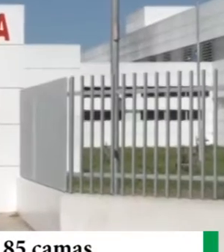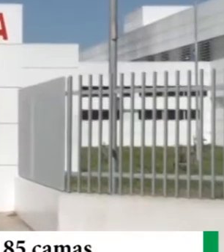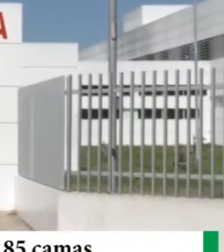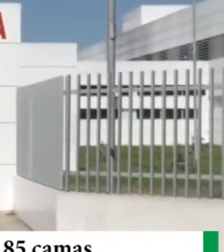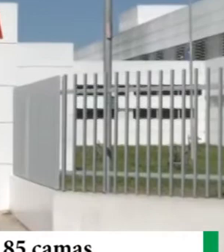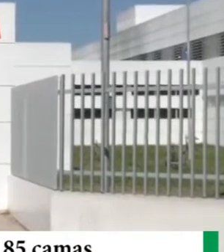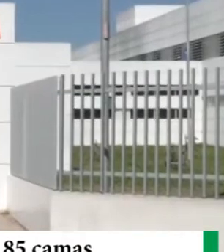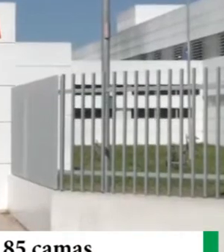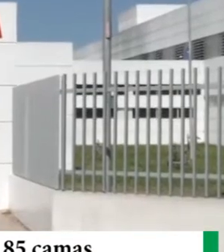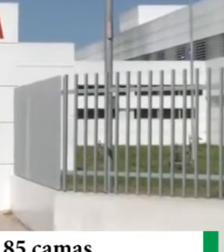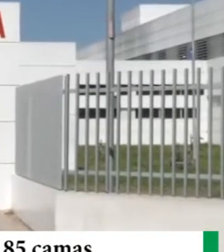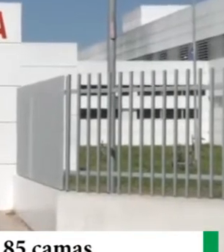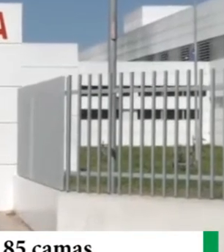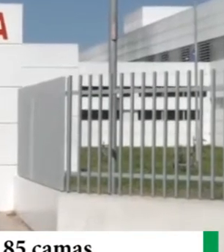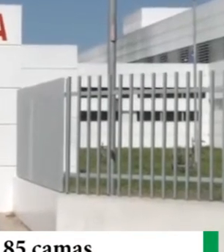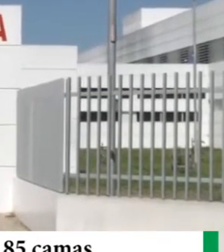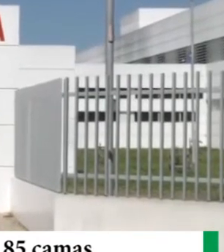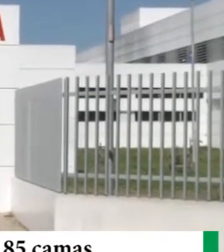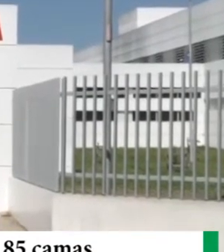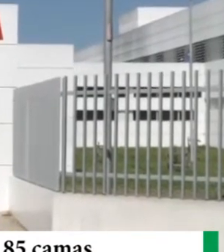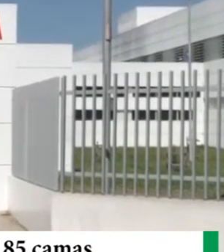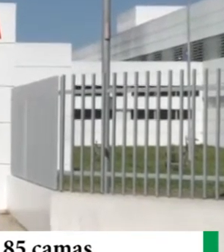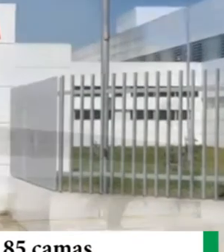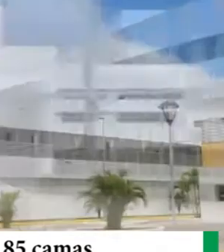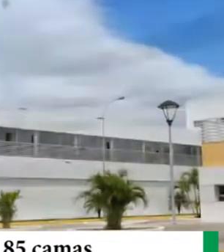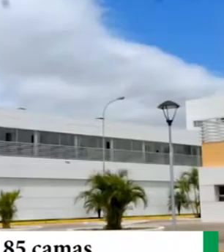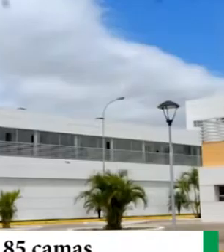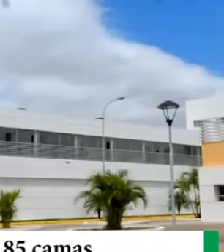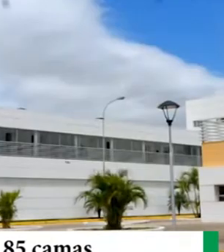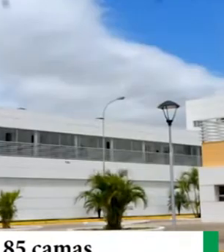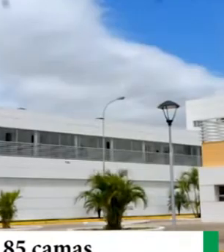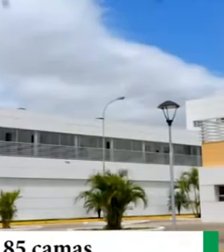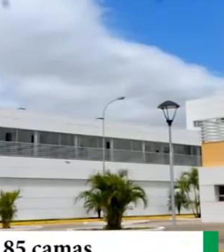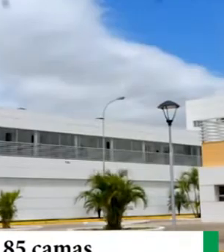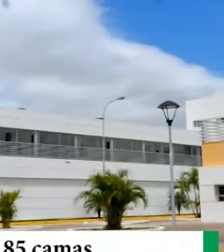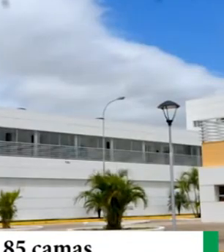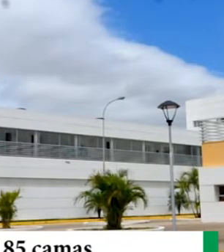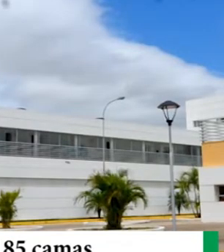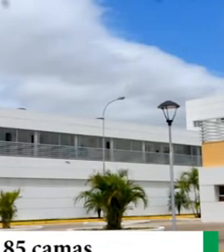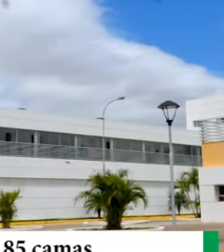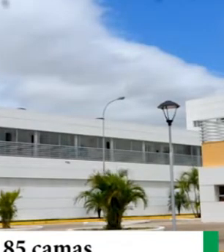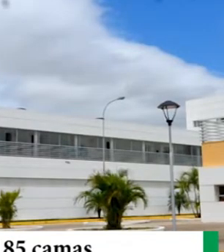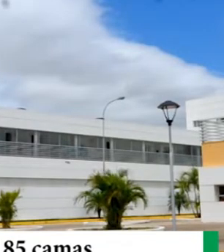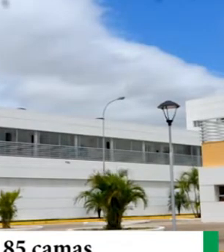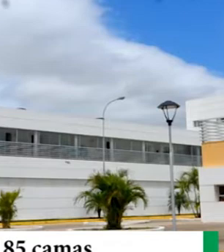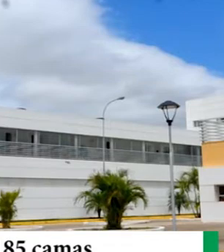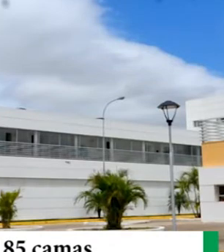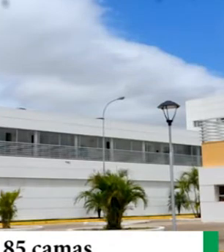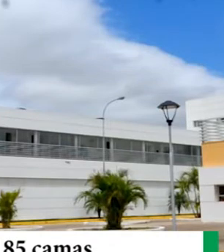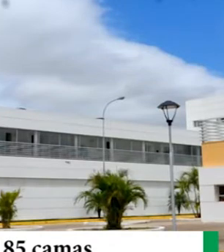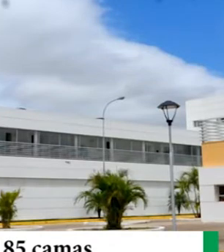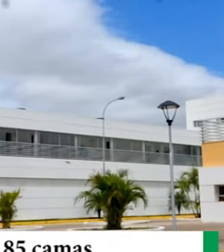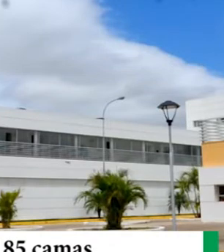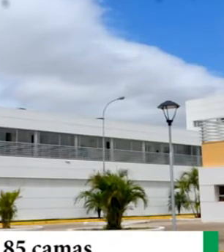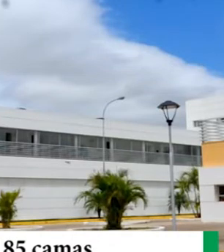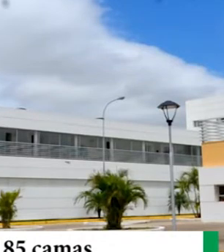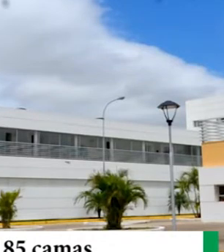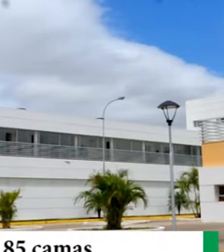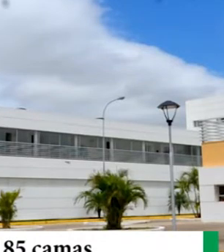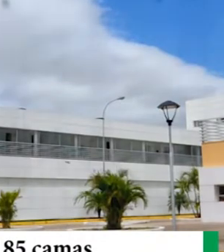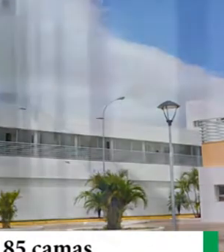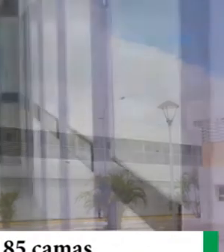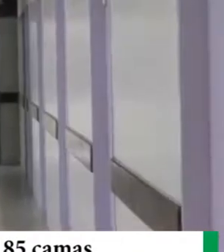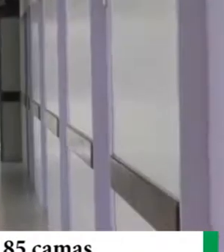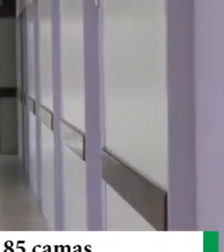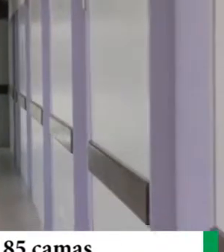4 grandes hospitales. Hemos mantenido esta conversación con nuestros 4 directores y